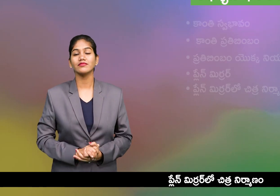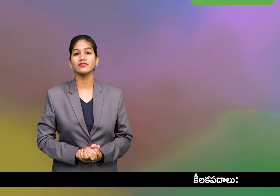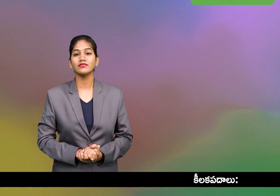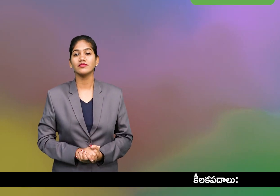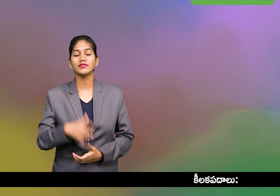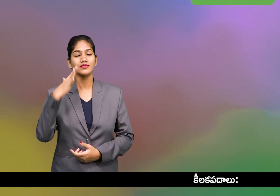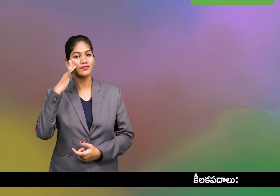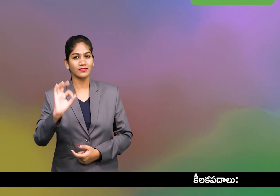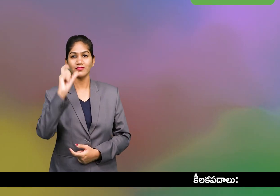కీలక పదాలు: